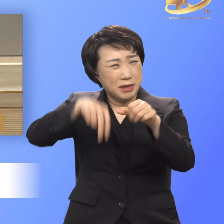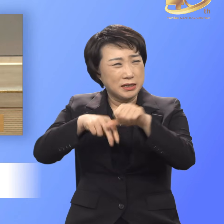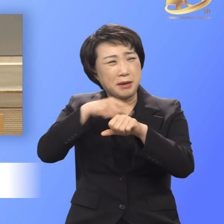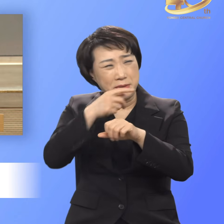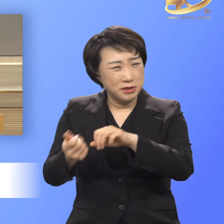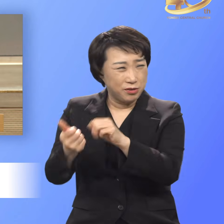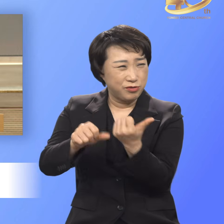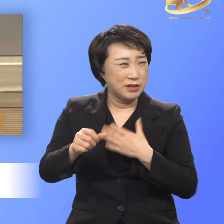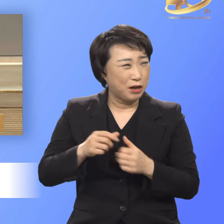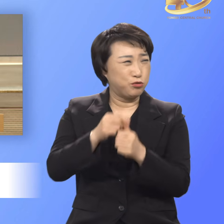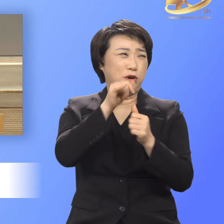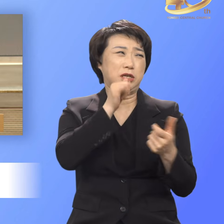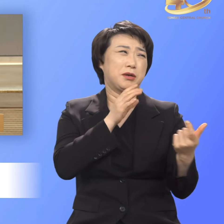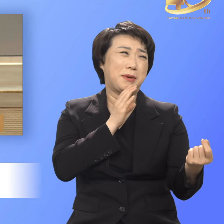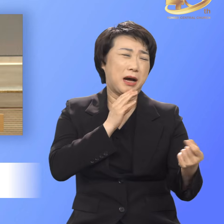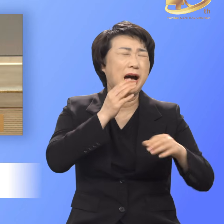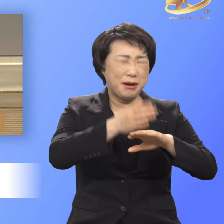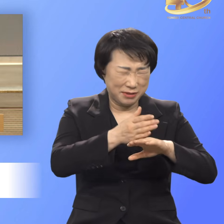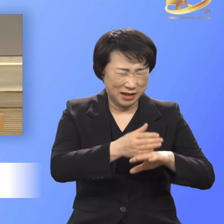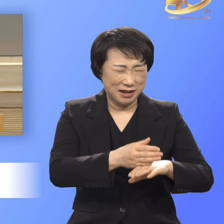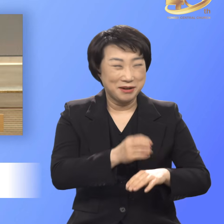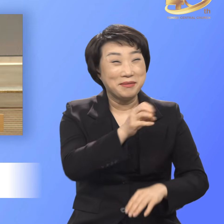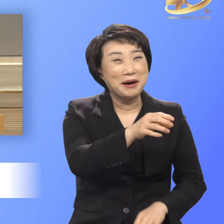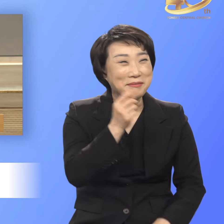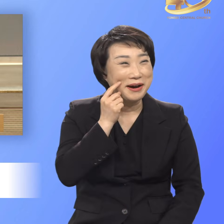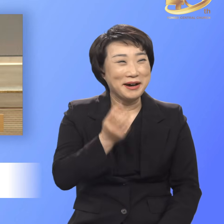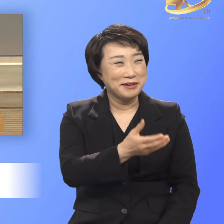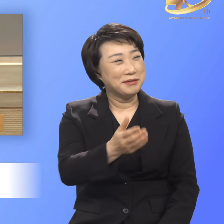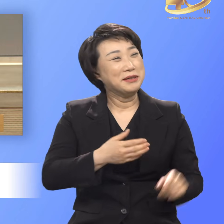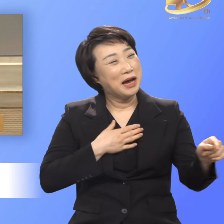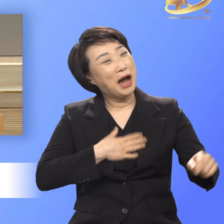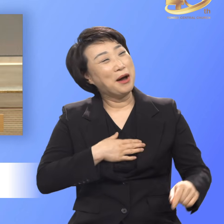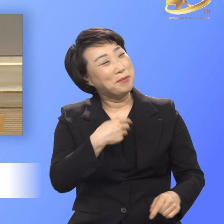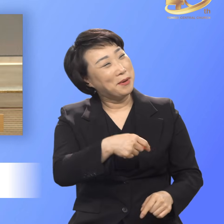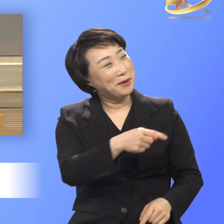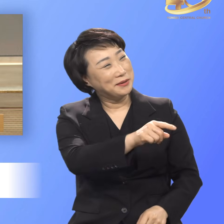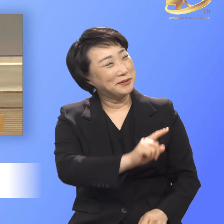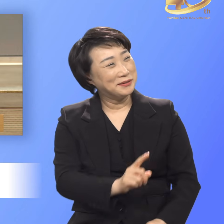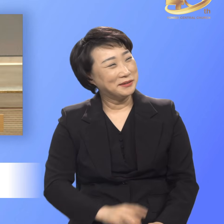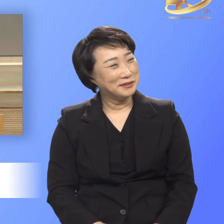죽으셨다고 구원했다니까. 감사하잖아. 네가 그걸 어떻게 알았냐?